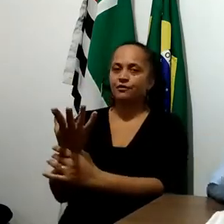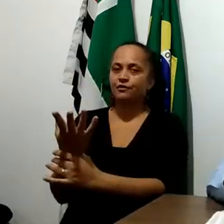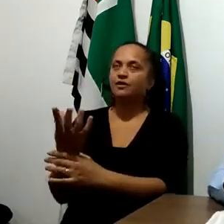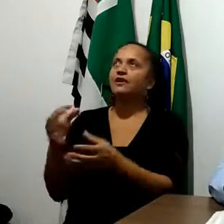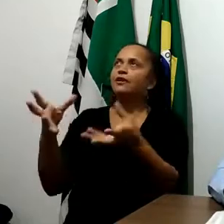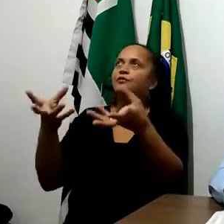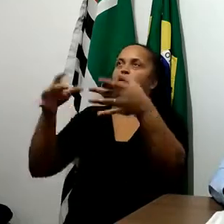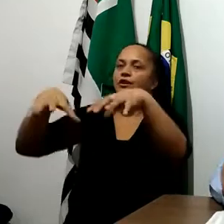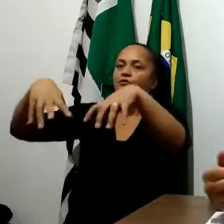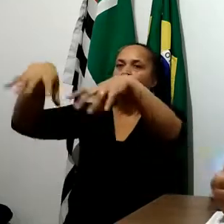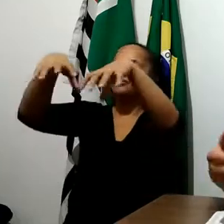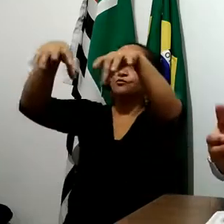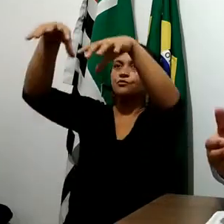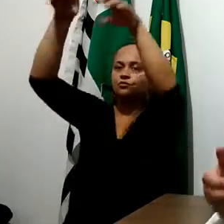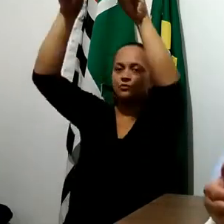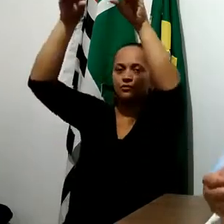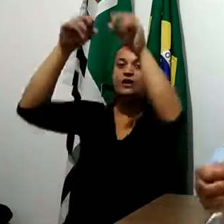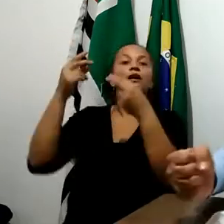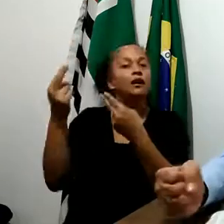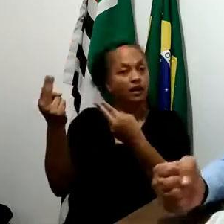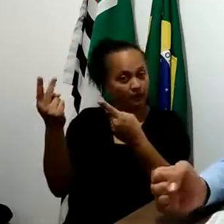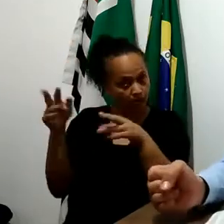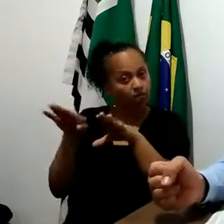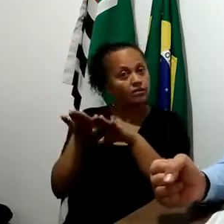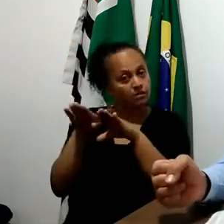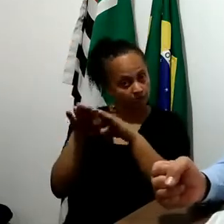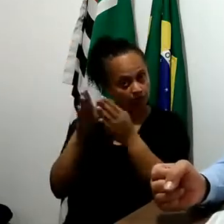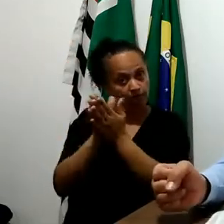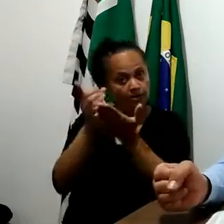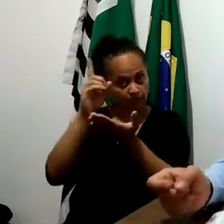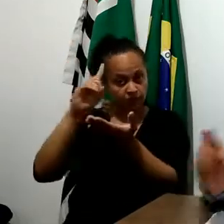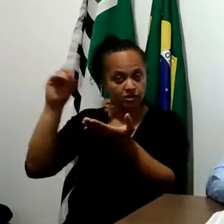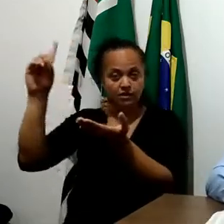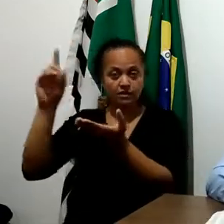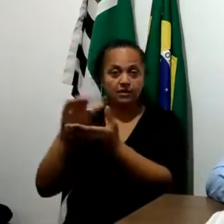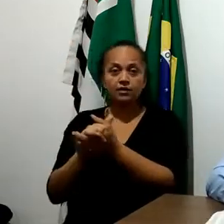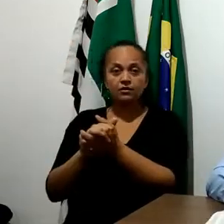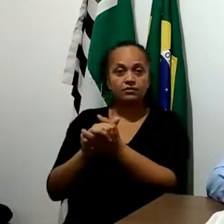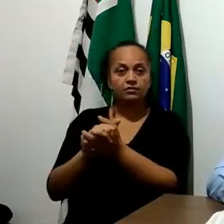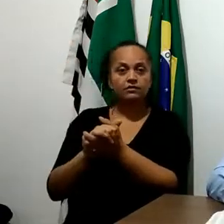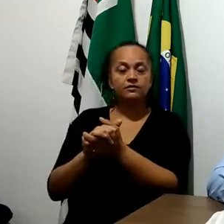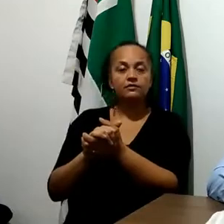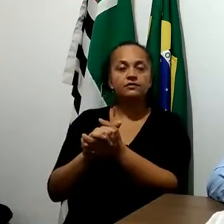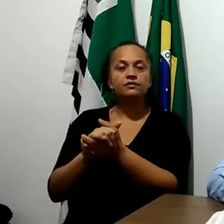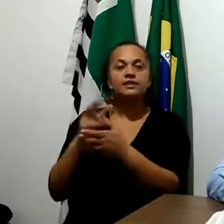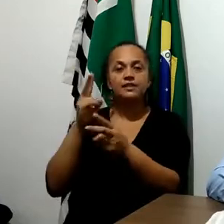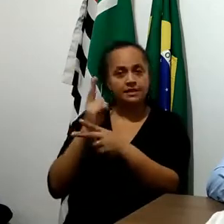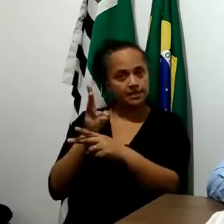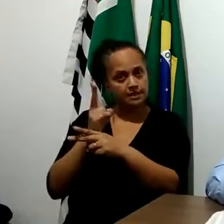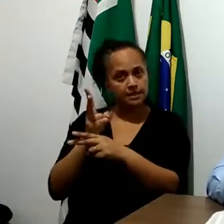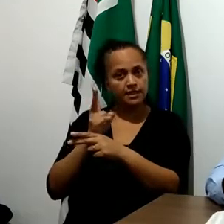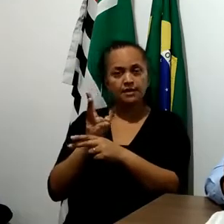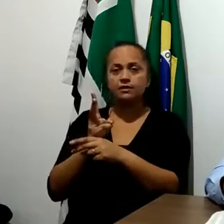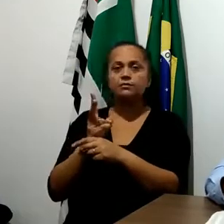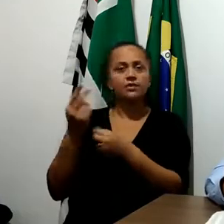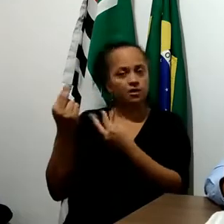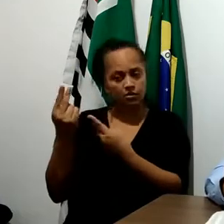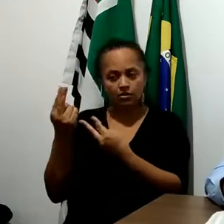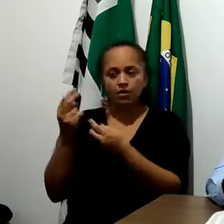não volta vazia, porque ela está firmada, ela está determinada. Ó, versículo 92 desse